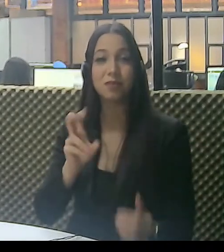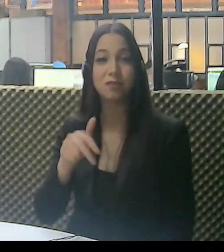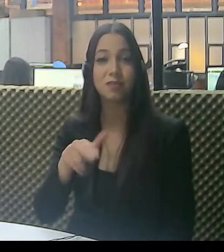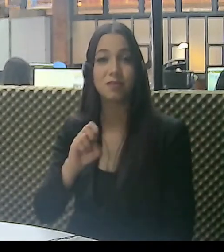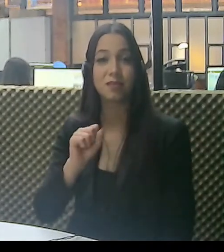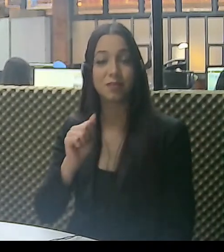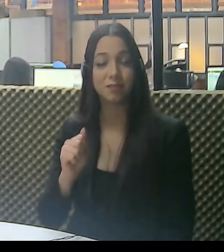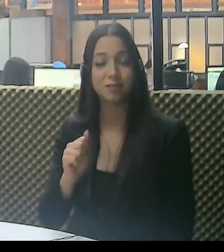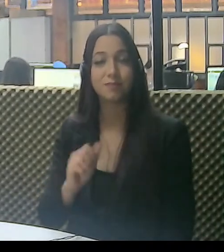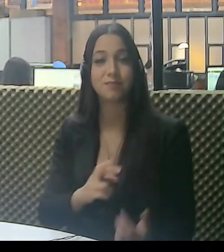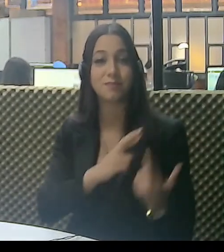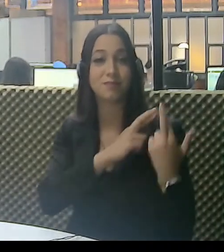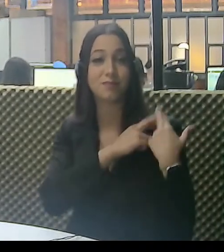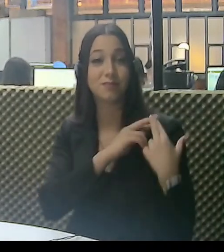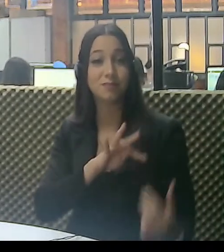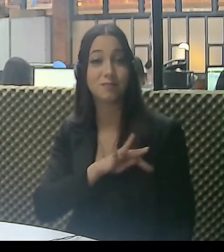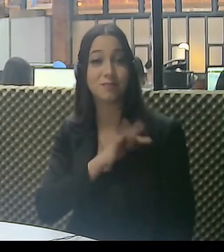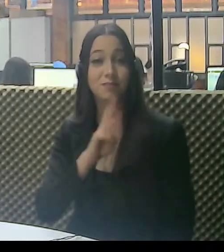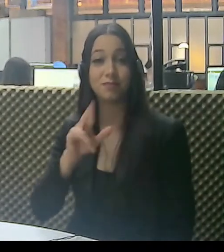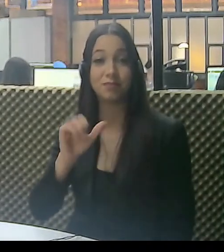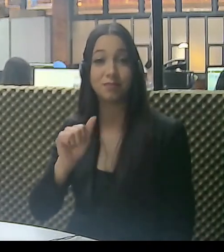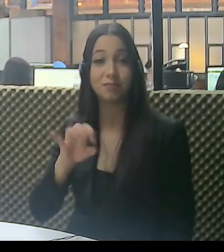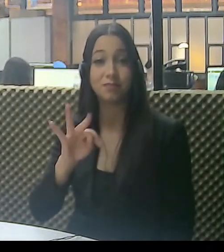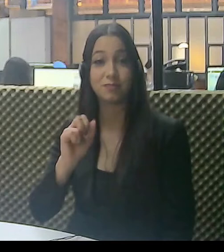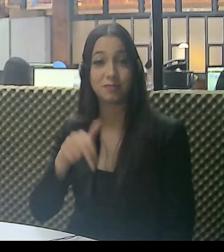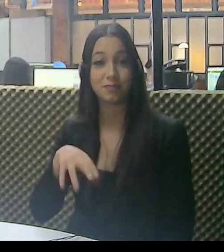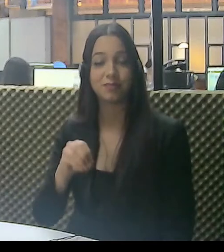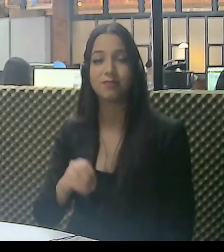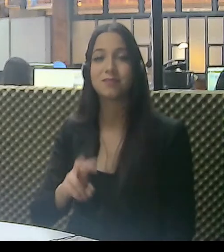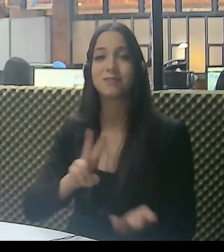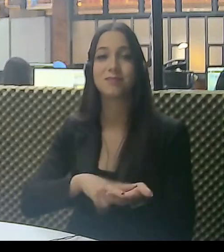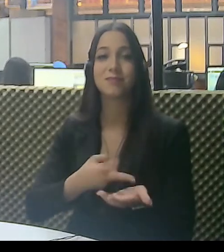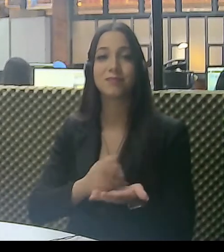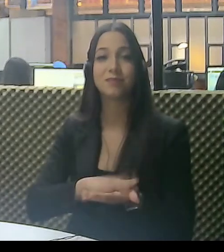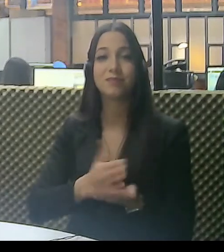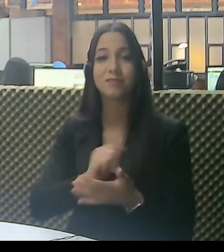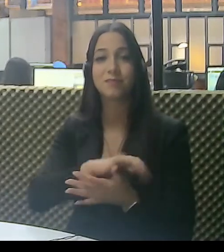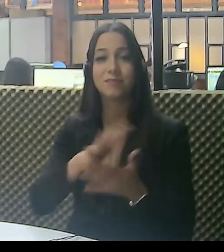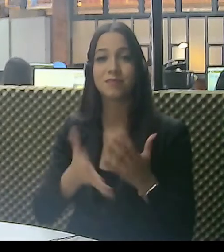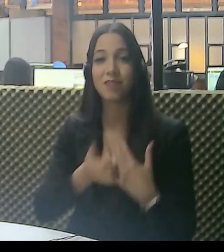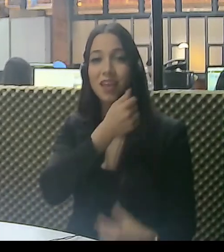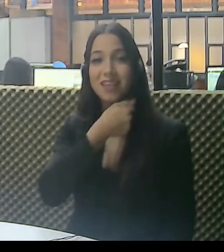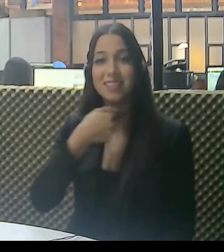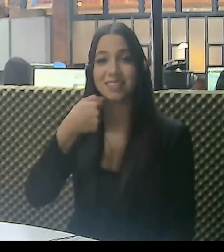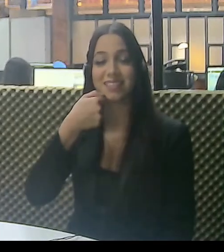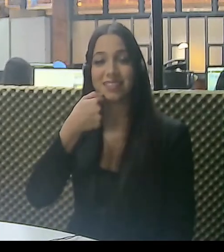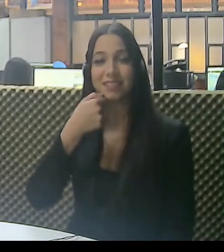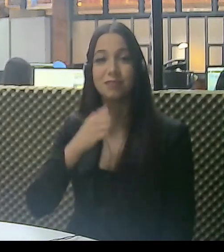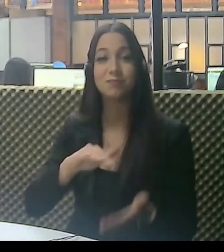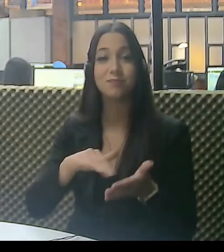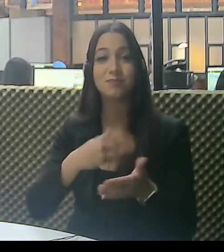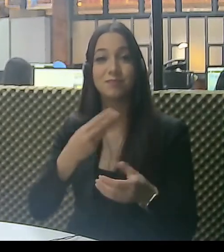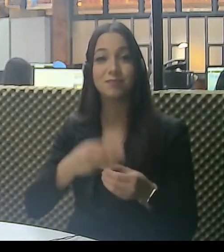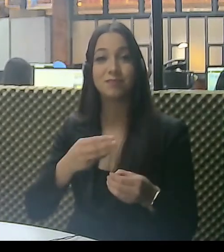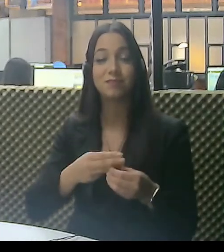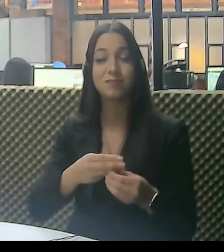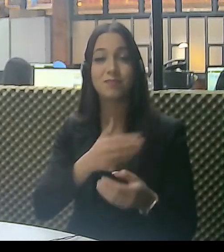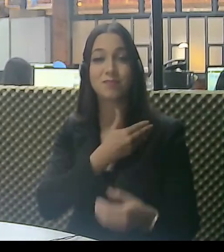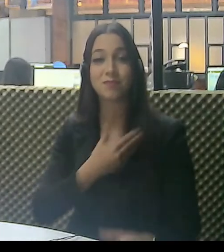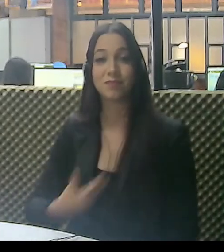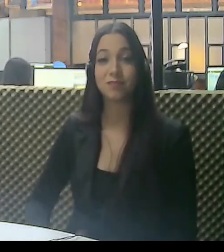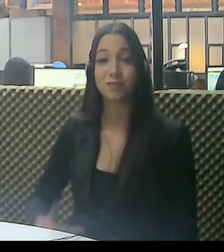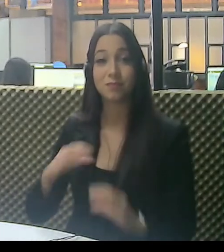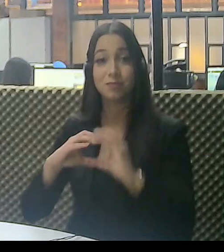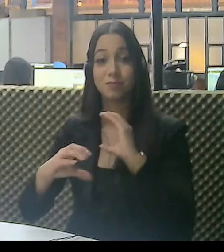Vanessa Gianotti. Responsável técnico, Cristiano Silva. Tradução em Libras, Amanda Valentim. Secretário Municipal de Governo